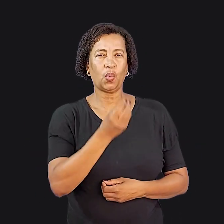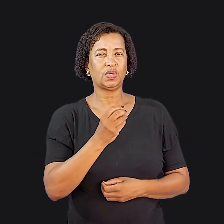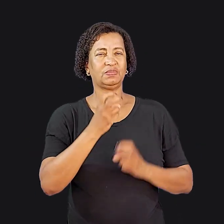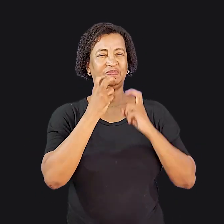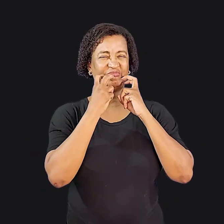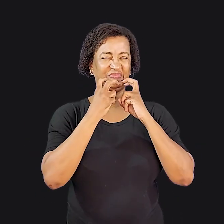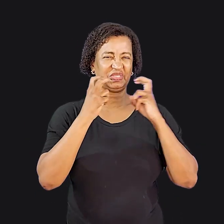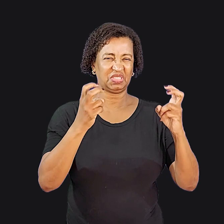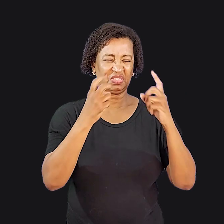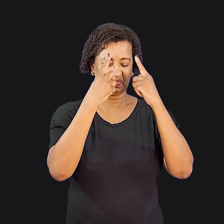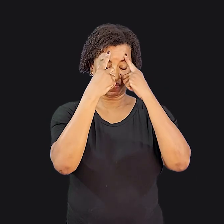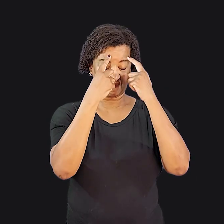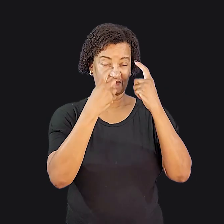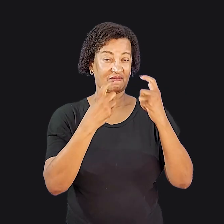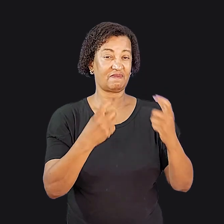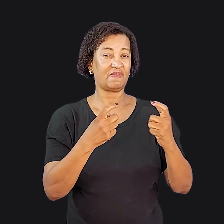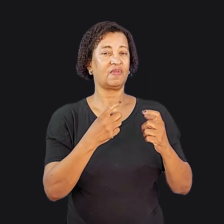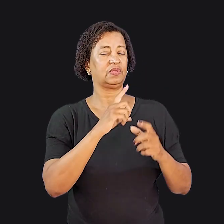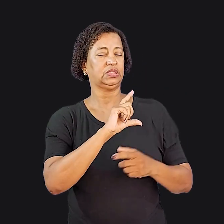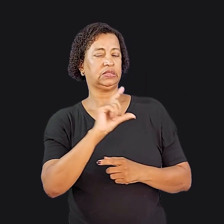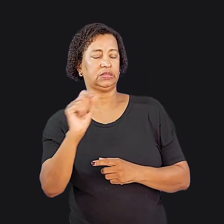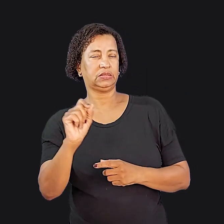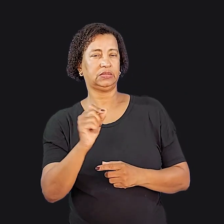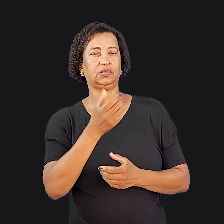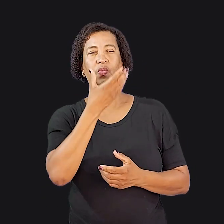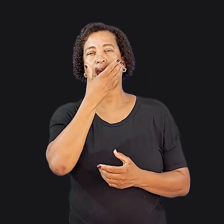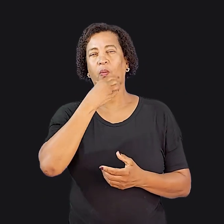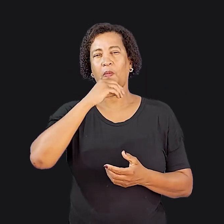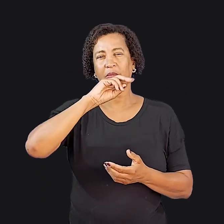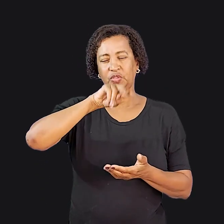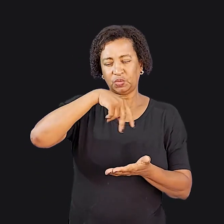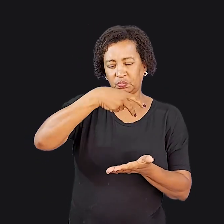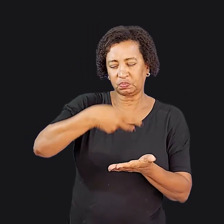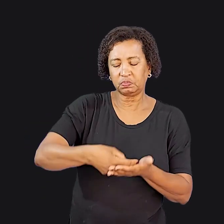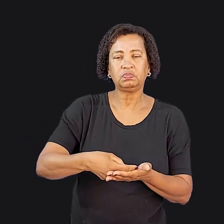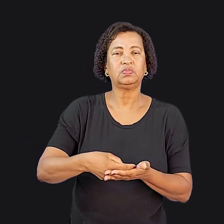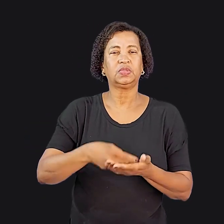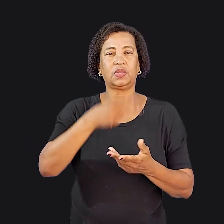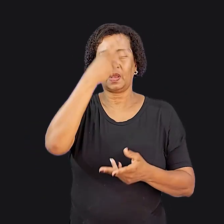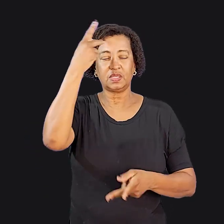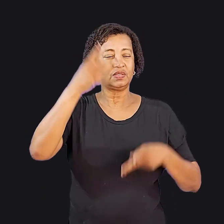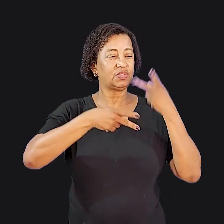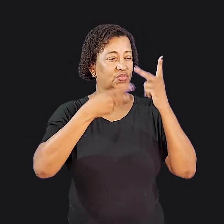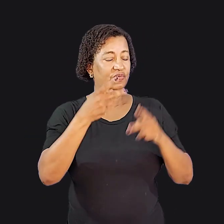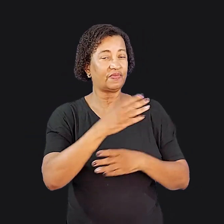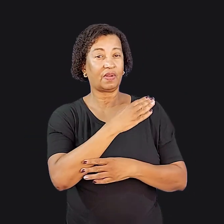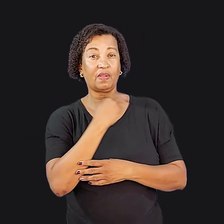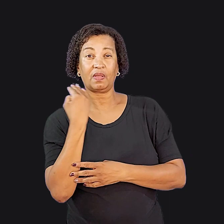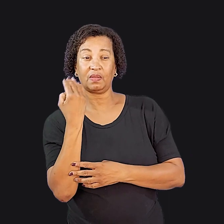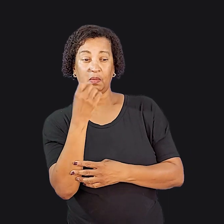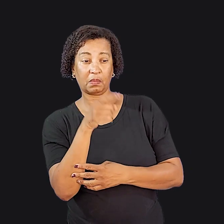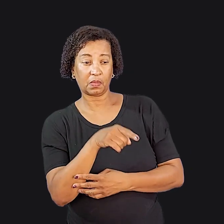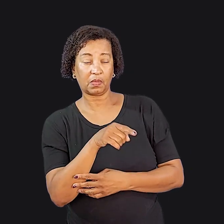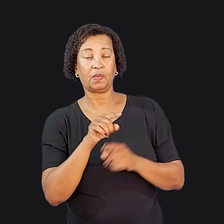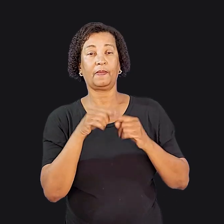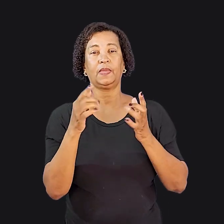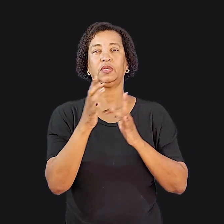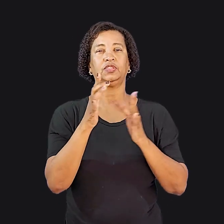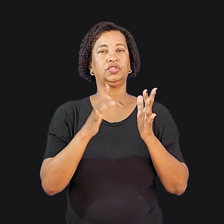agitou-o violentamente e saiu. O menino ficou como morto, ao ponto de muitos dizerem: "Ele morreu." Mas Jesus